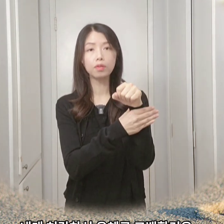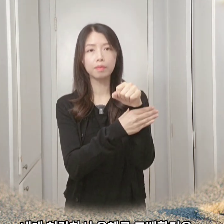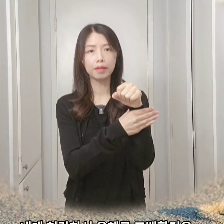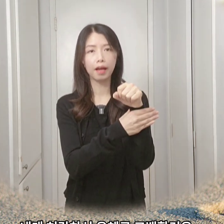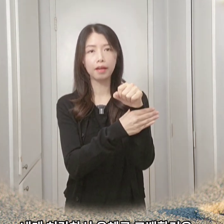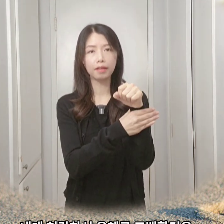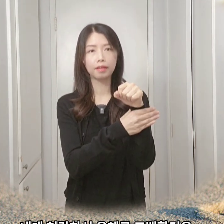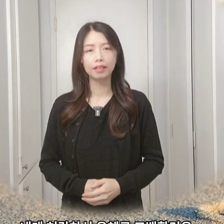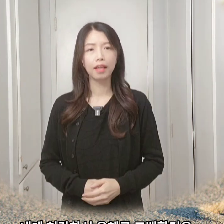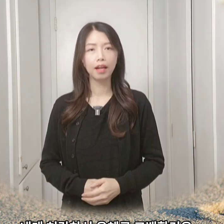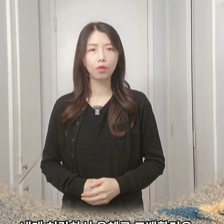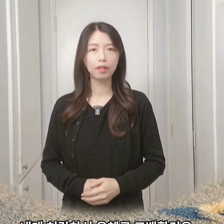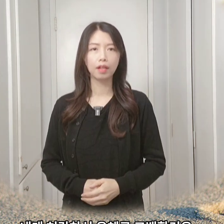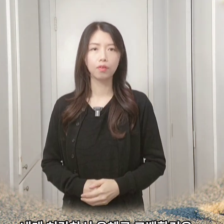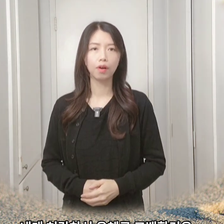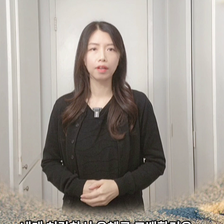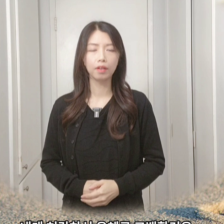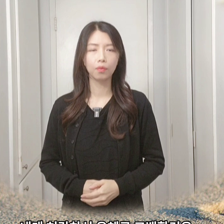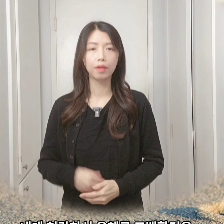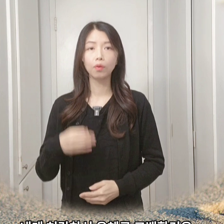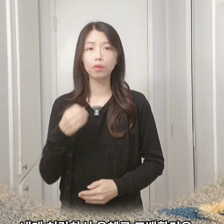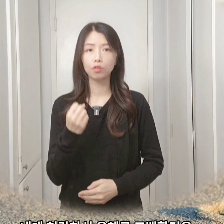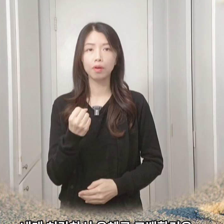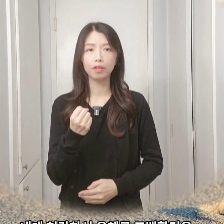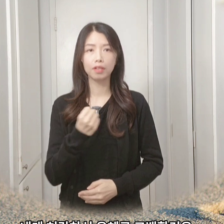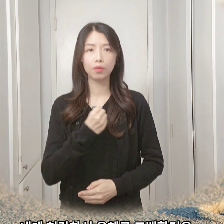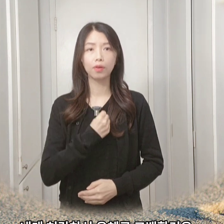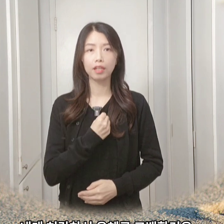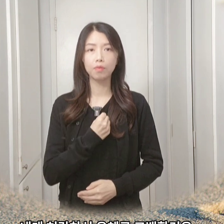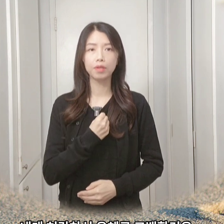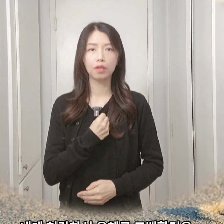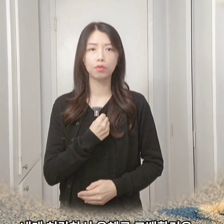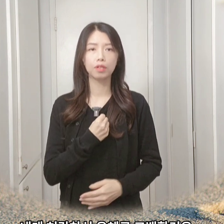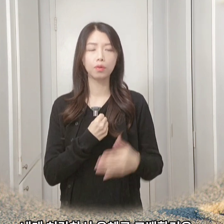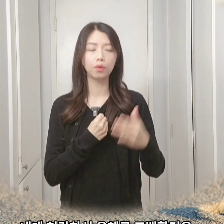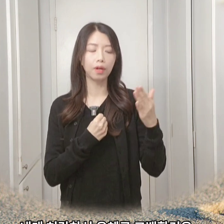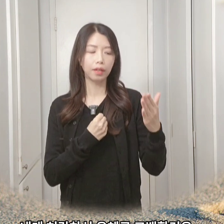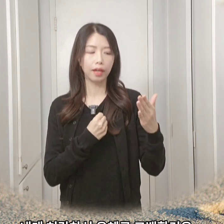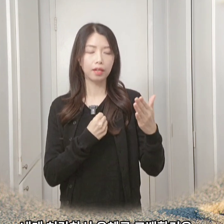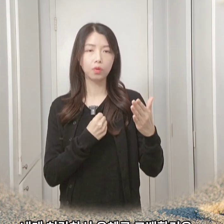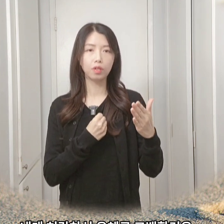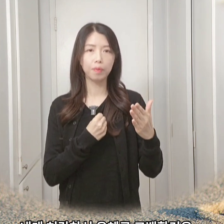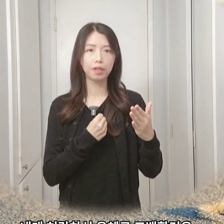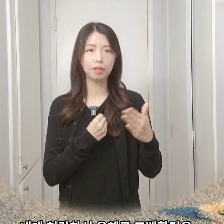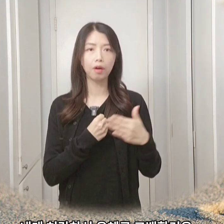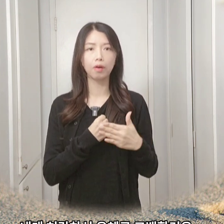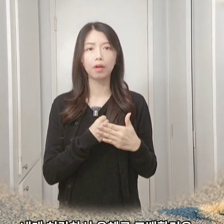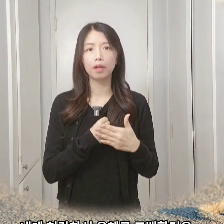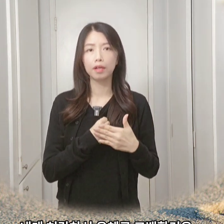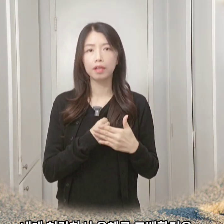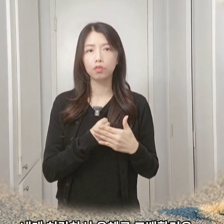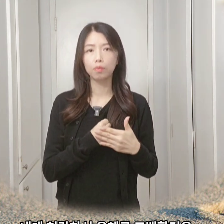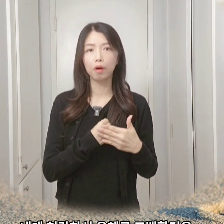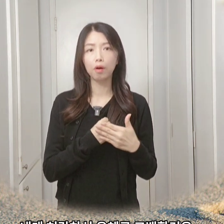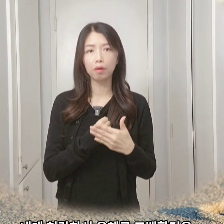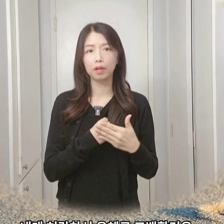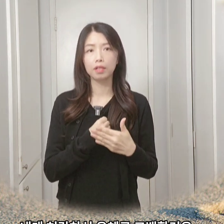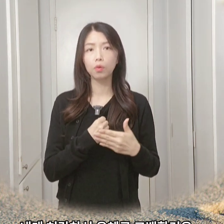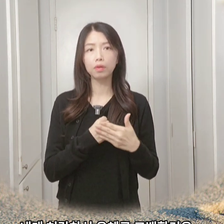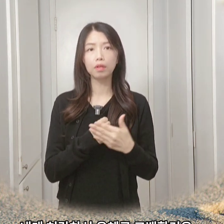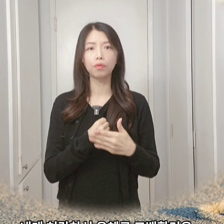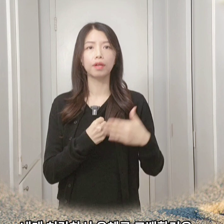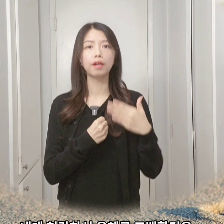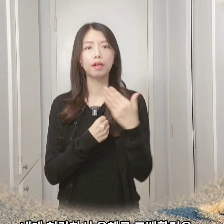표현을 해줬습니다. 은혜라고 한 뜻의 수어는 왼손은 주먹 쥐시고 가슴 위치에 두시고 다른 손은 펴셔서 이 주먹,